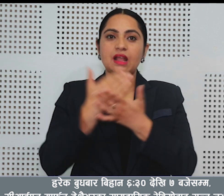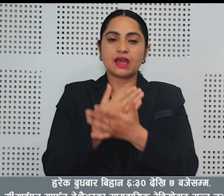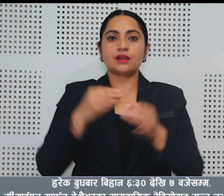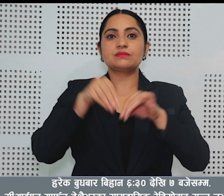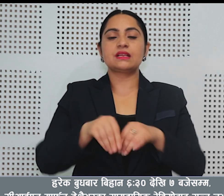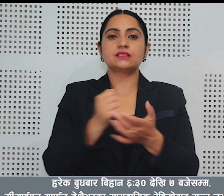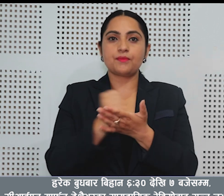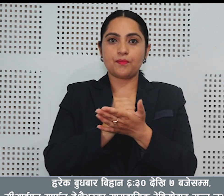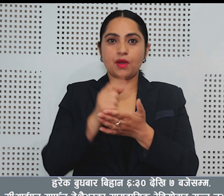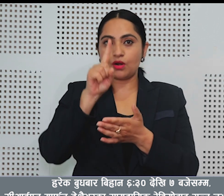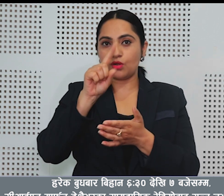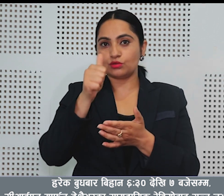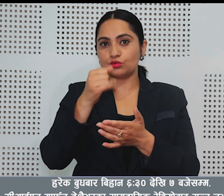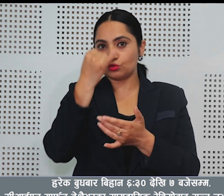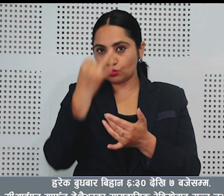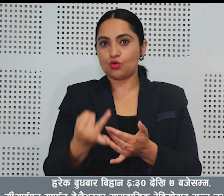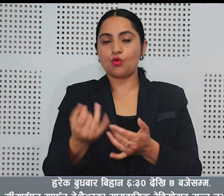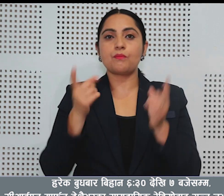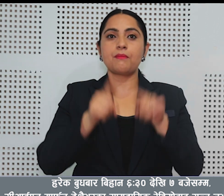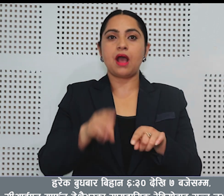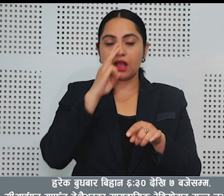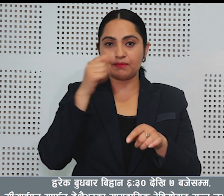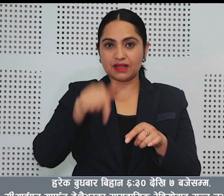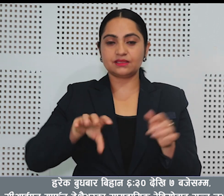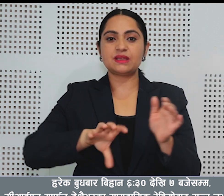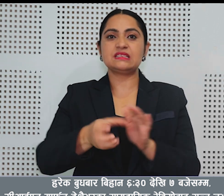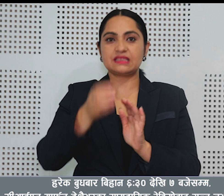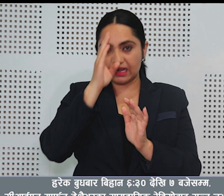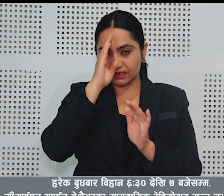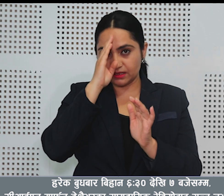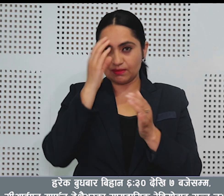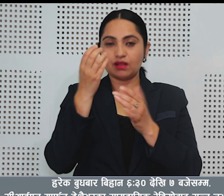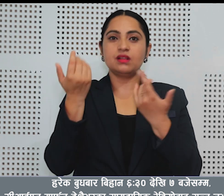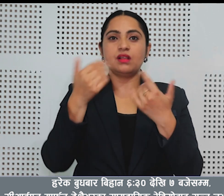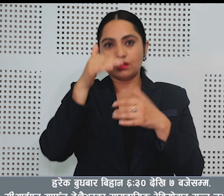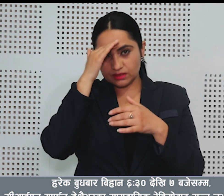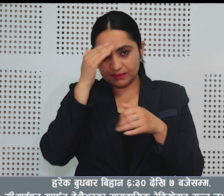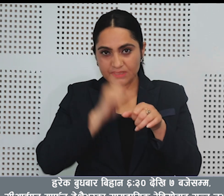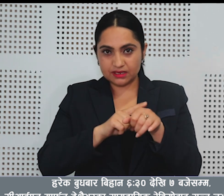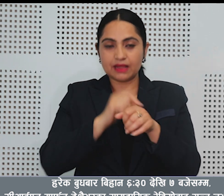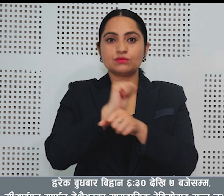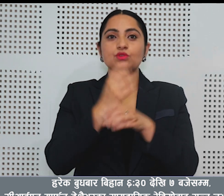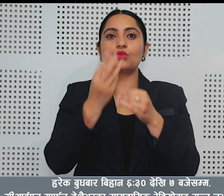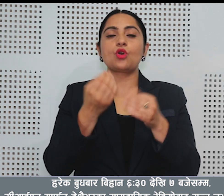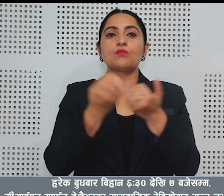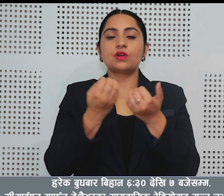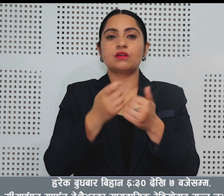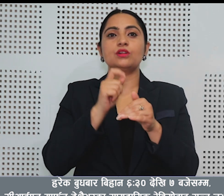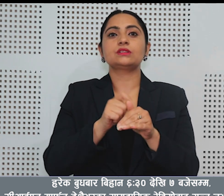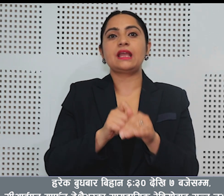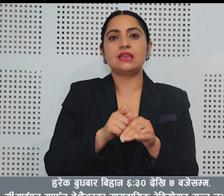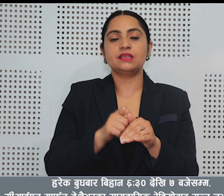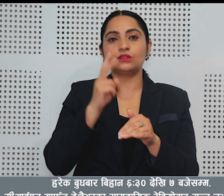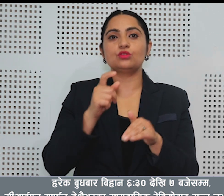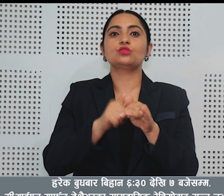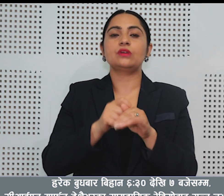कार्यक्रम साझा पहलको 16औं भागमा आज हामी स्थानीय सरकारले विपदका समयमा जोखिम कम गर्न अपनाइरहेको तयारी,